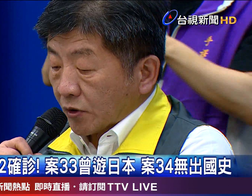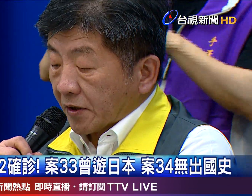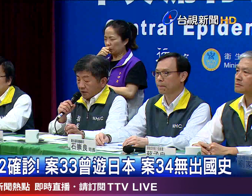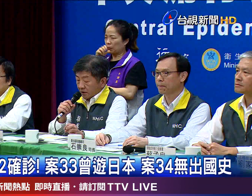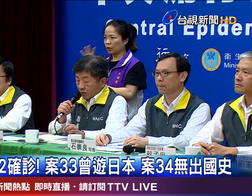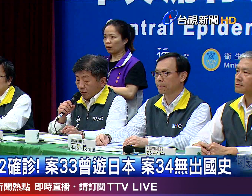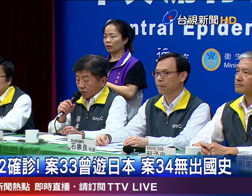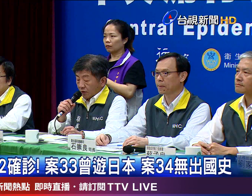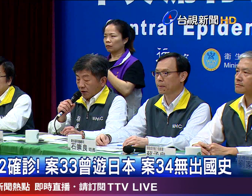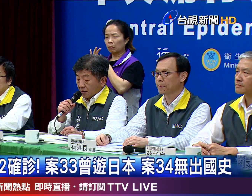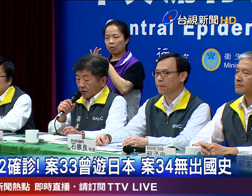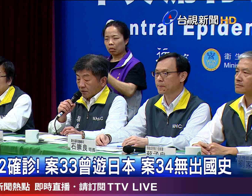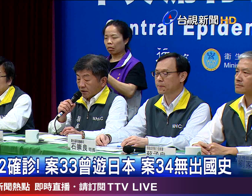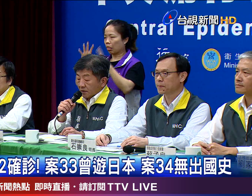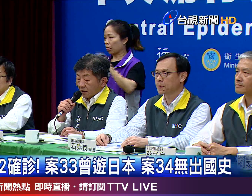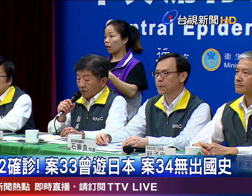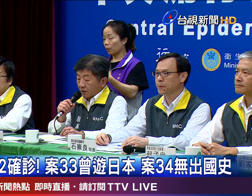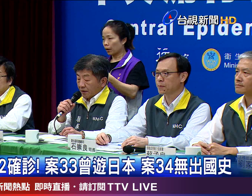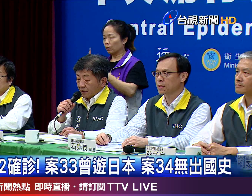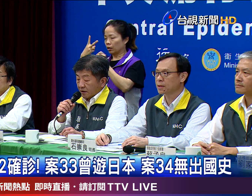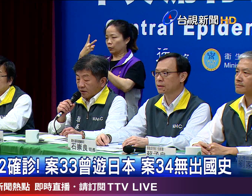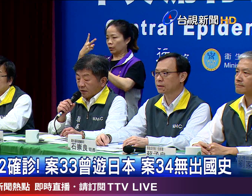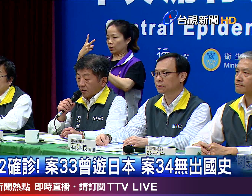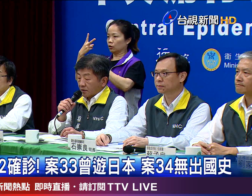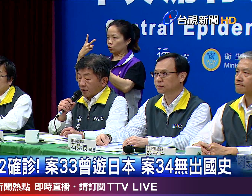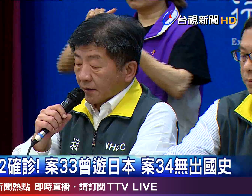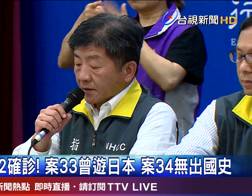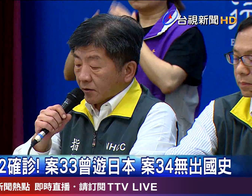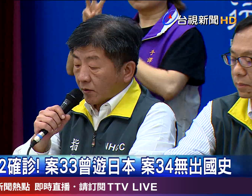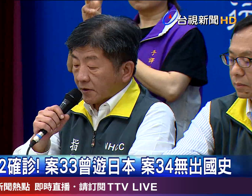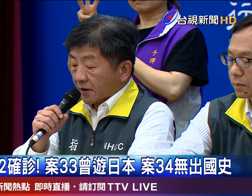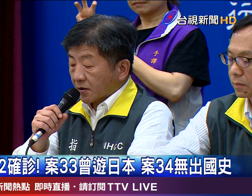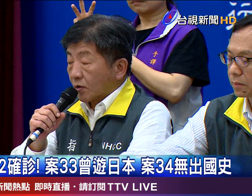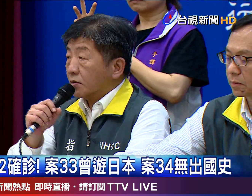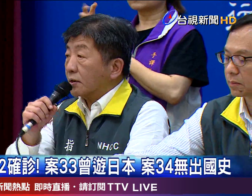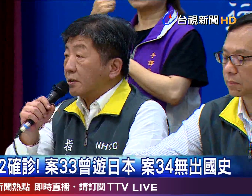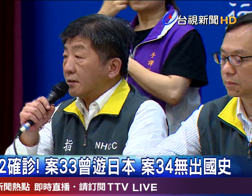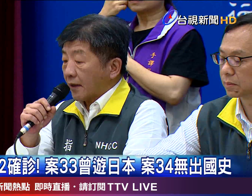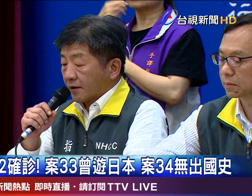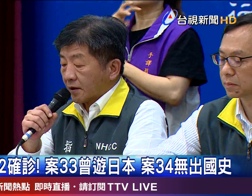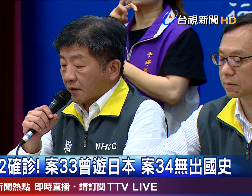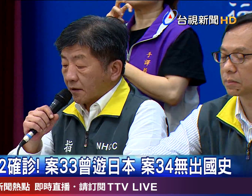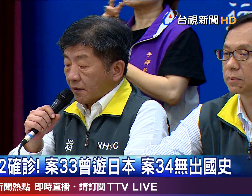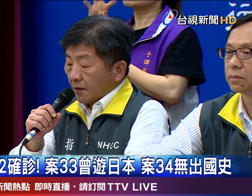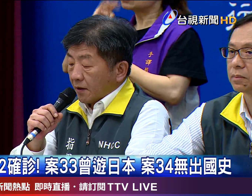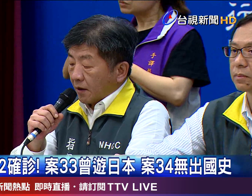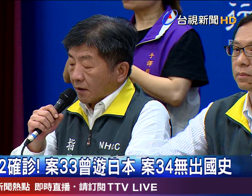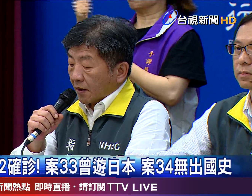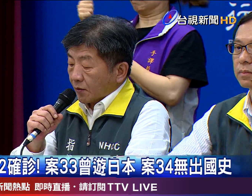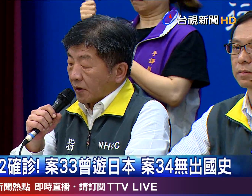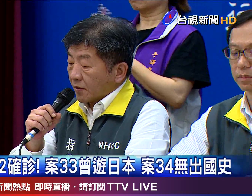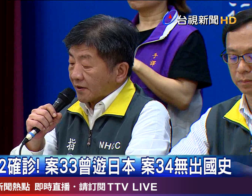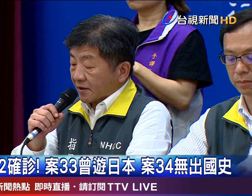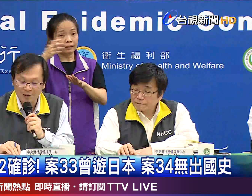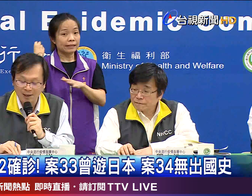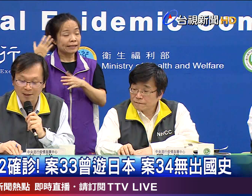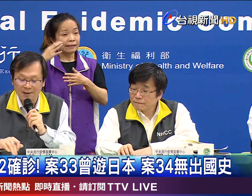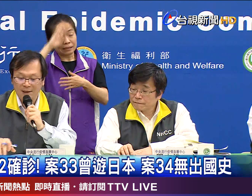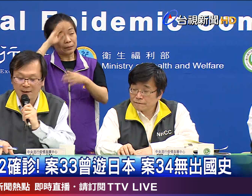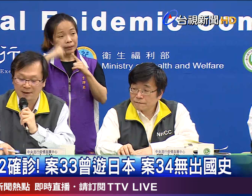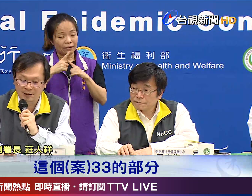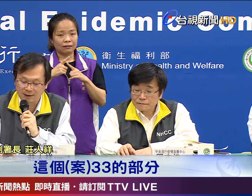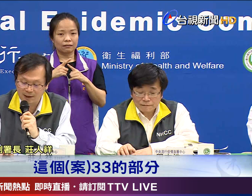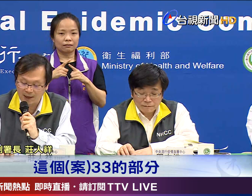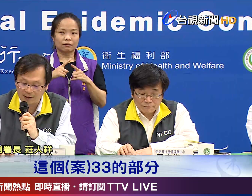计来到34例。中央流行疫情指挥中心根据活动史研判，1例恐怕是境外移入，另1例则可能在国内感染。 这